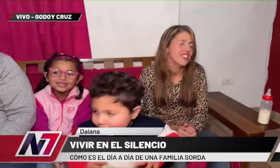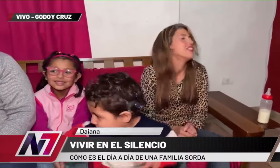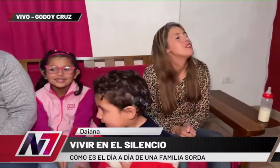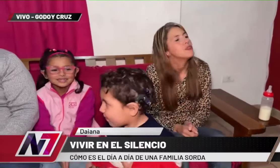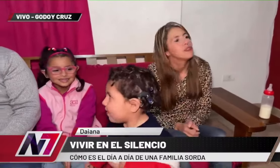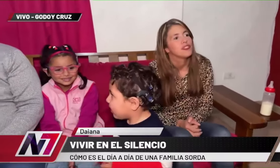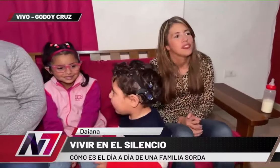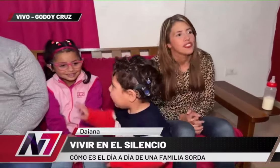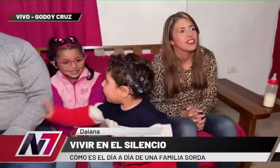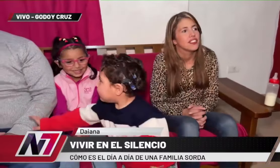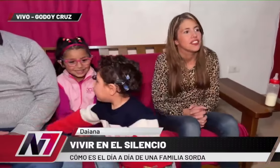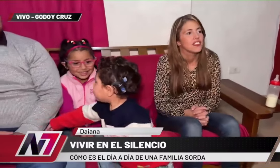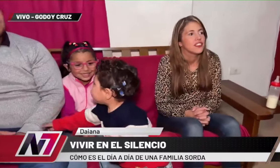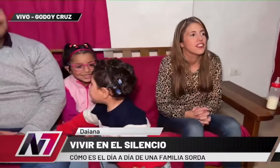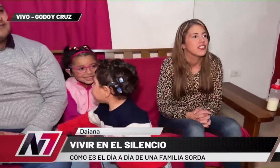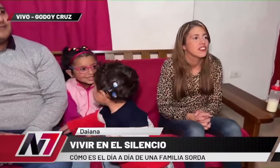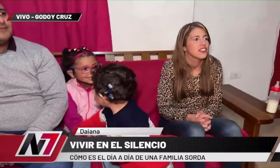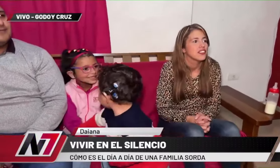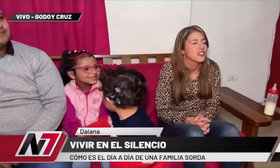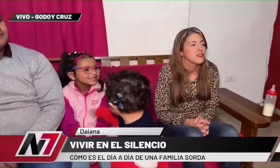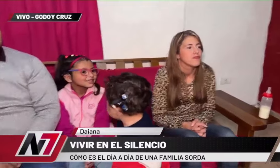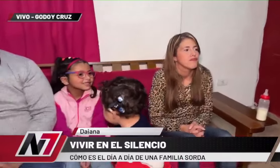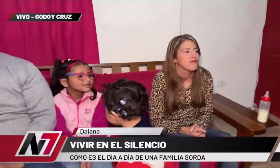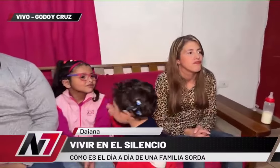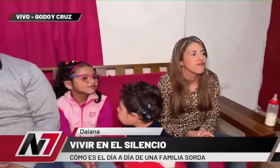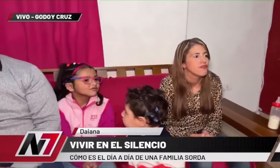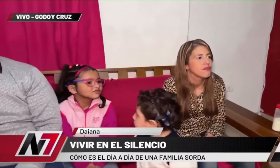vida cotidiana tomarse un Claro. colectivo, ir a pagar un impuesto?